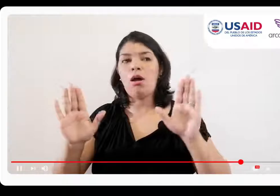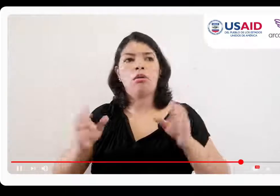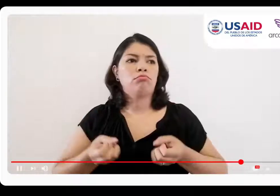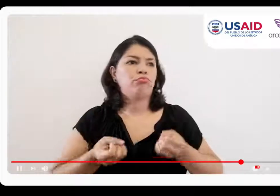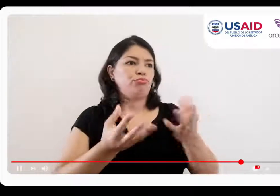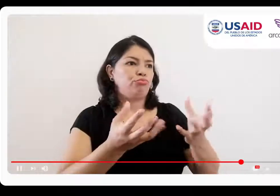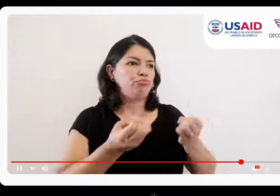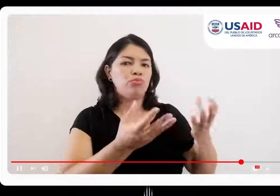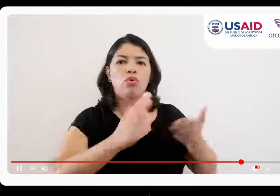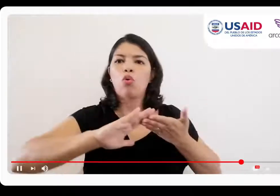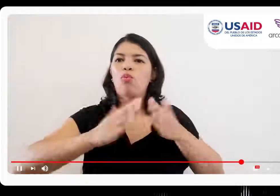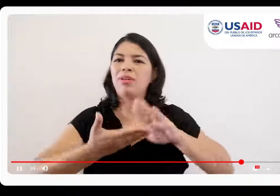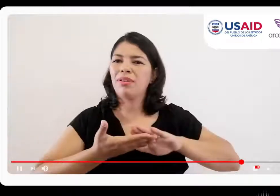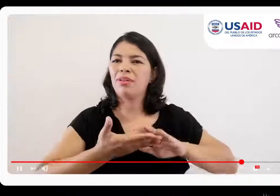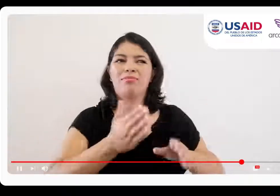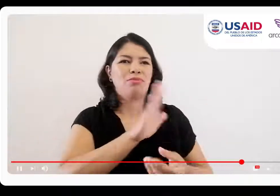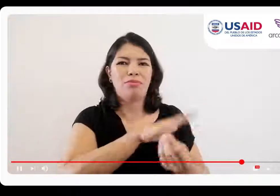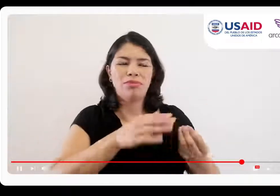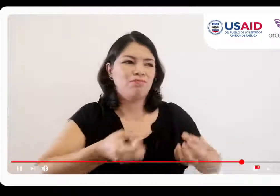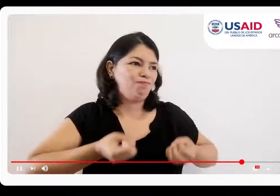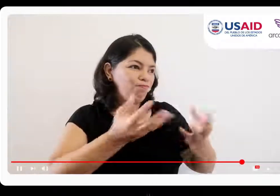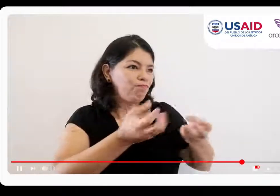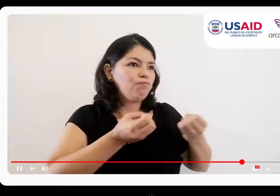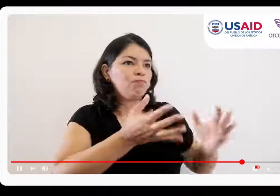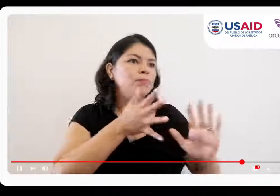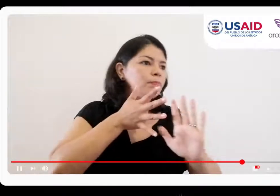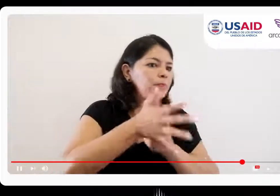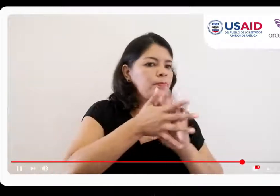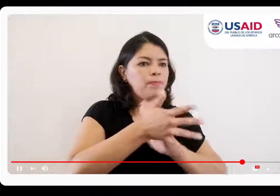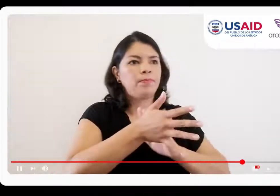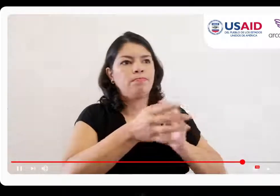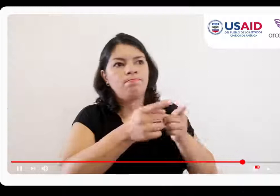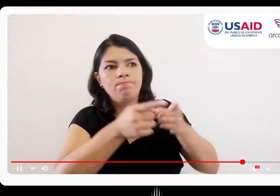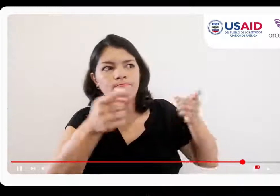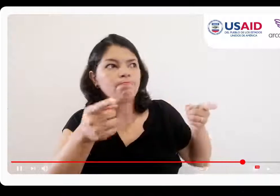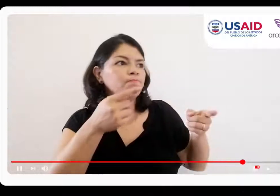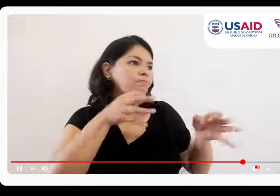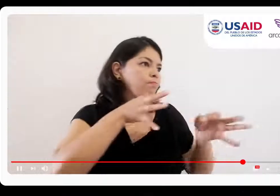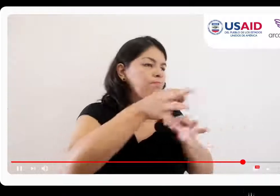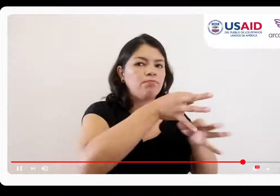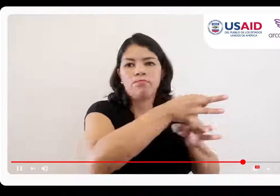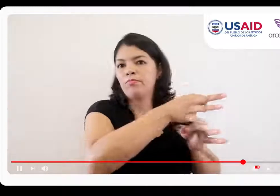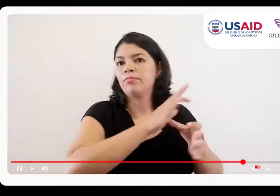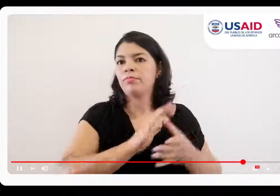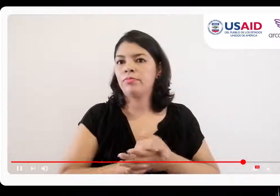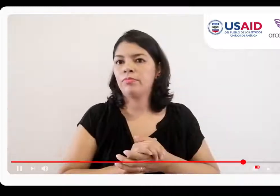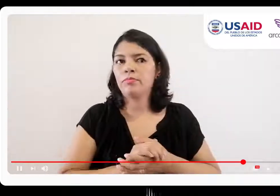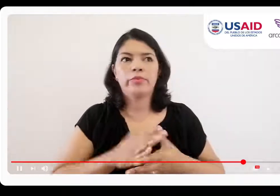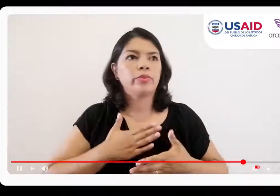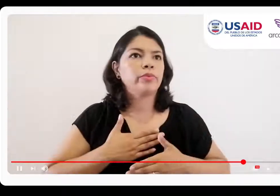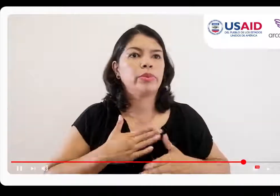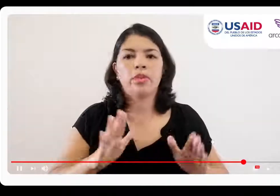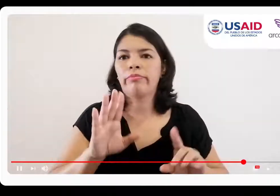a la comunidad o a otros espacios, lo sepamos decir o ampliar, ya sea desde